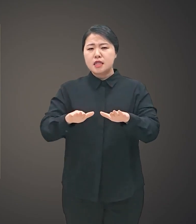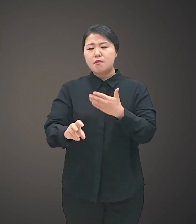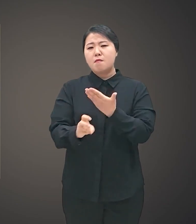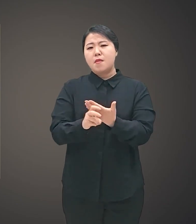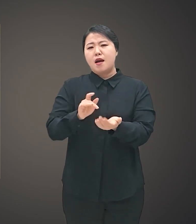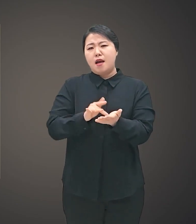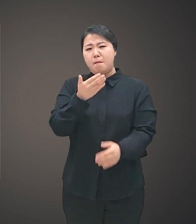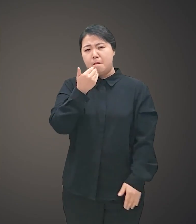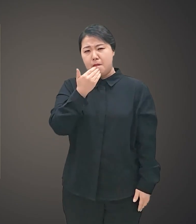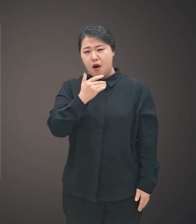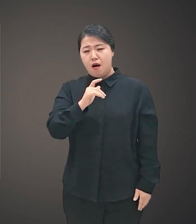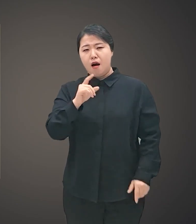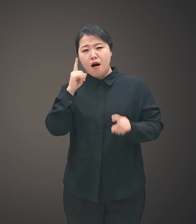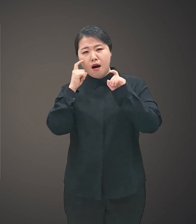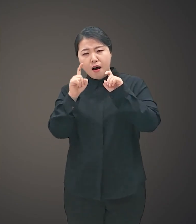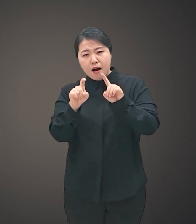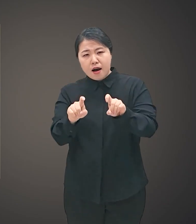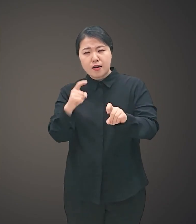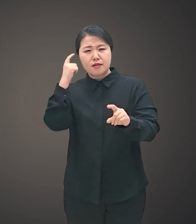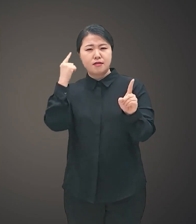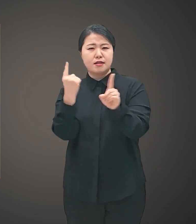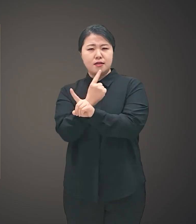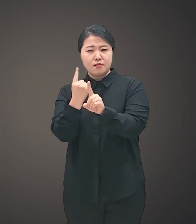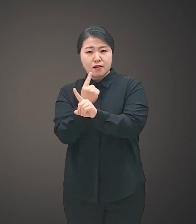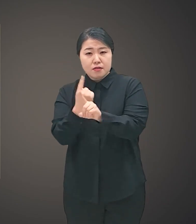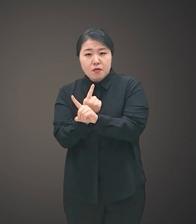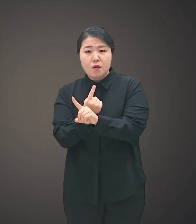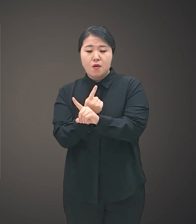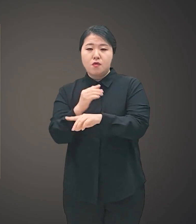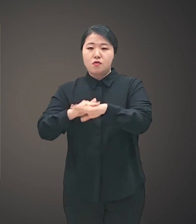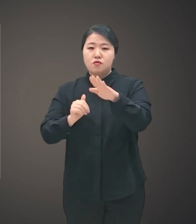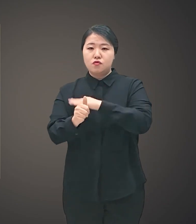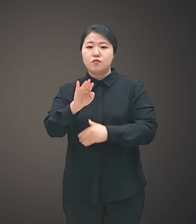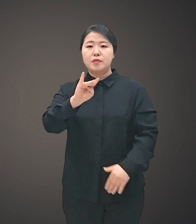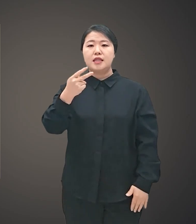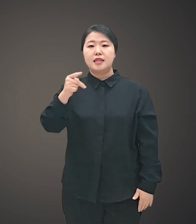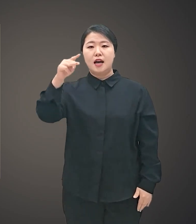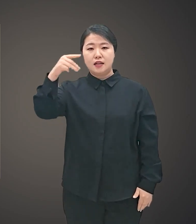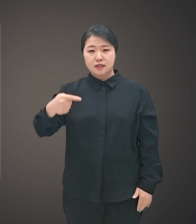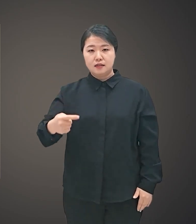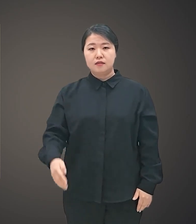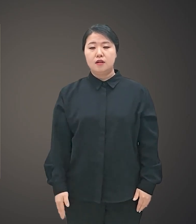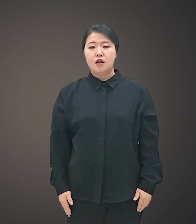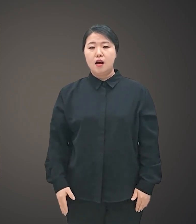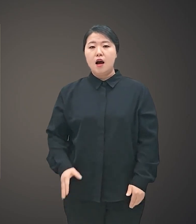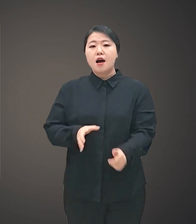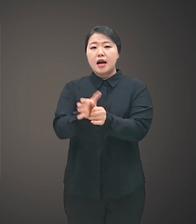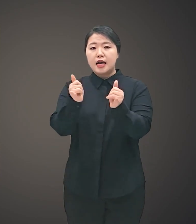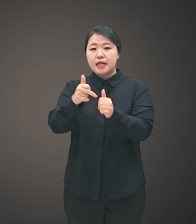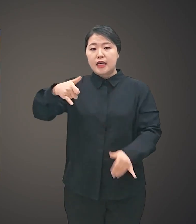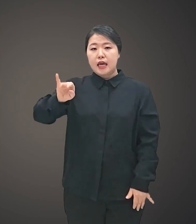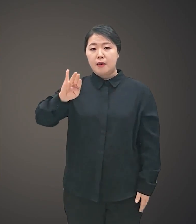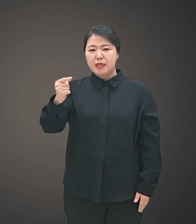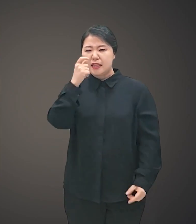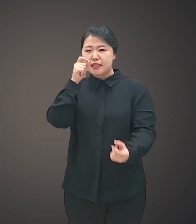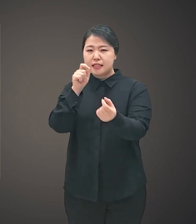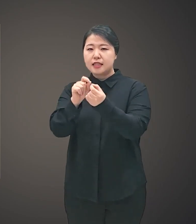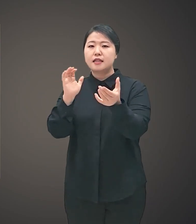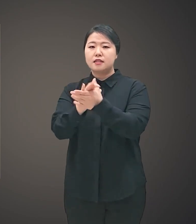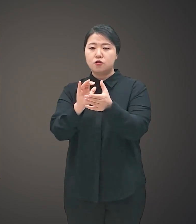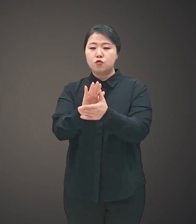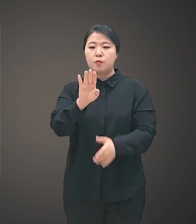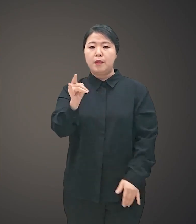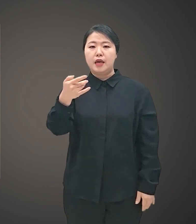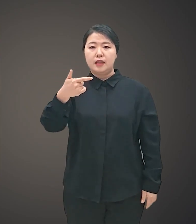지금은 약물을 복용한 혐의로 정신과 치료를 받고 있는 선수 비다르, 성폭행가이자 케빈의 친한 친구